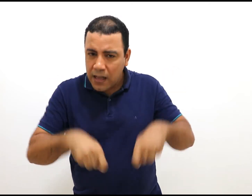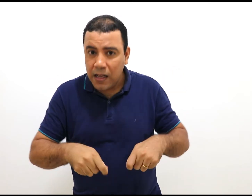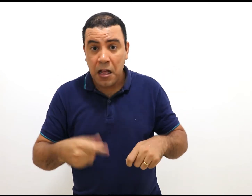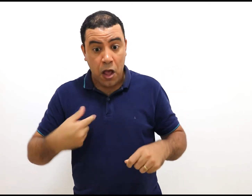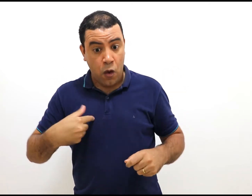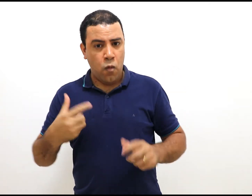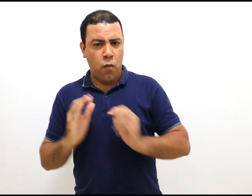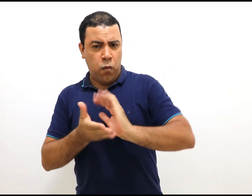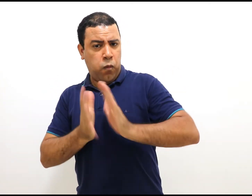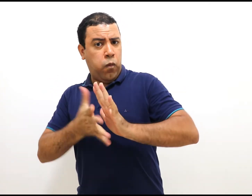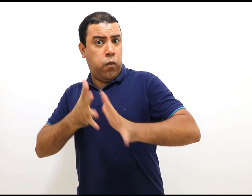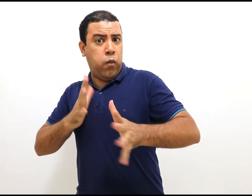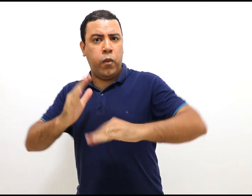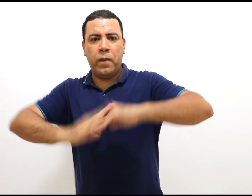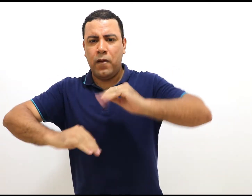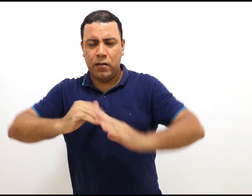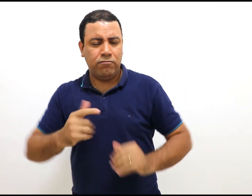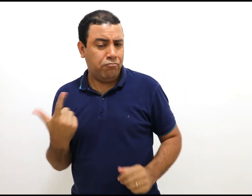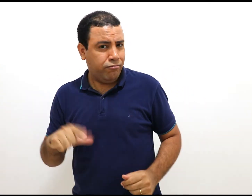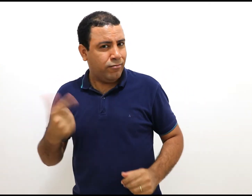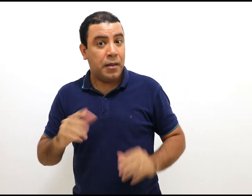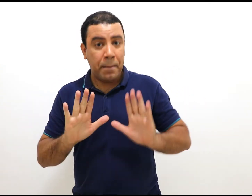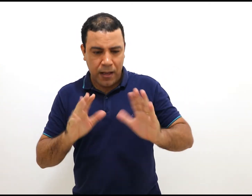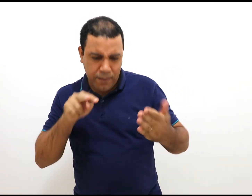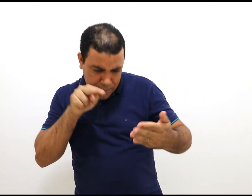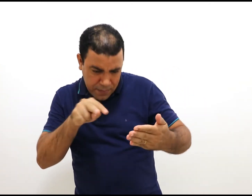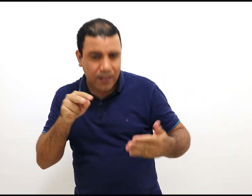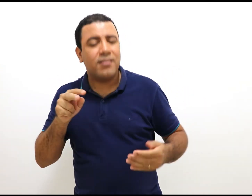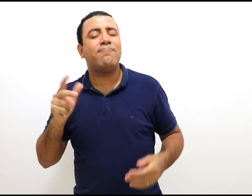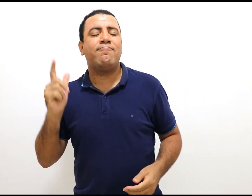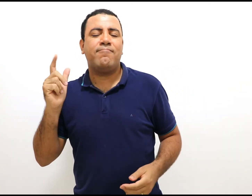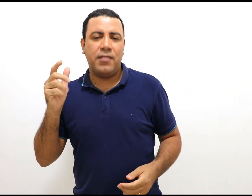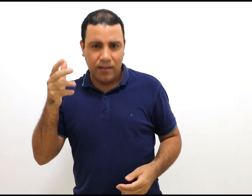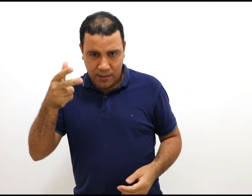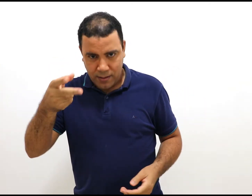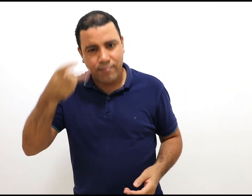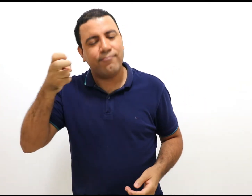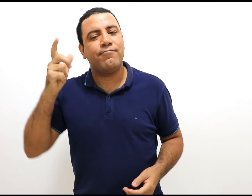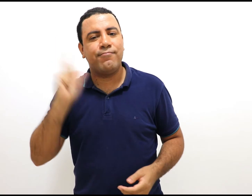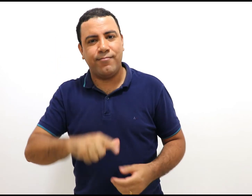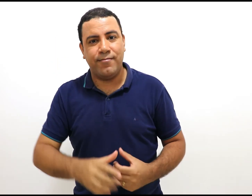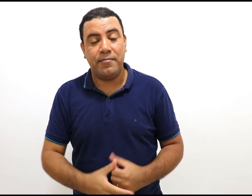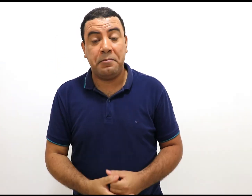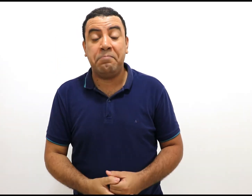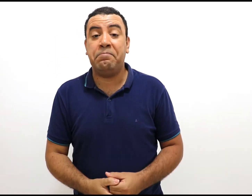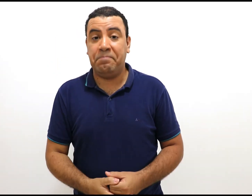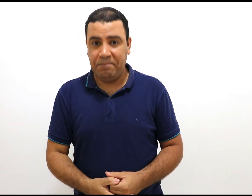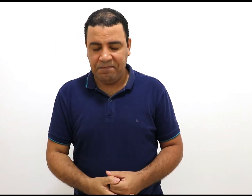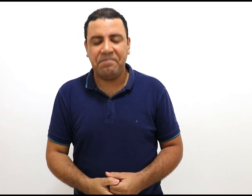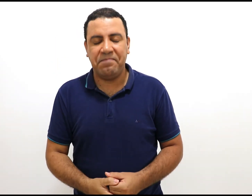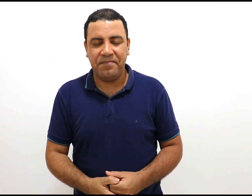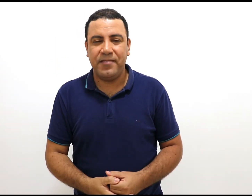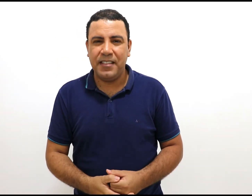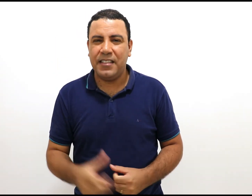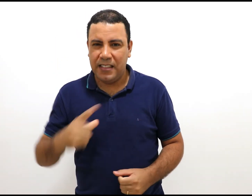como eu. De qualquer modo, o insumo visual na estrutura em Libras fica bem